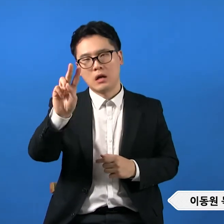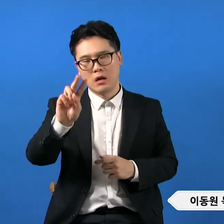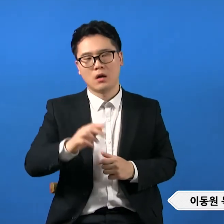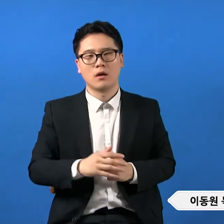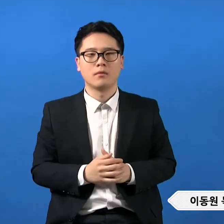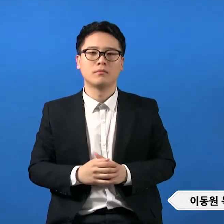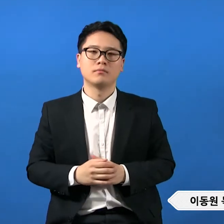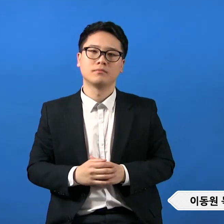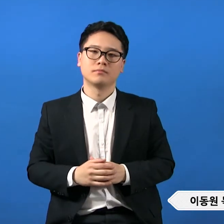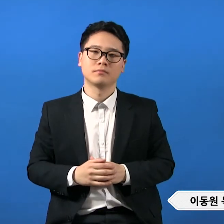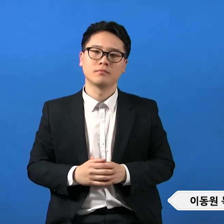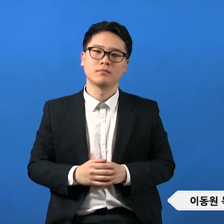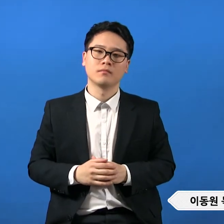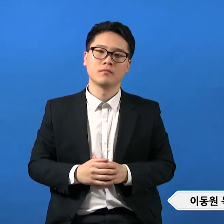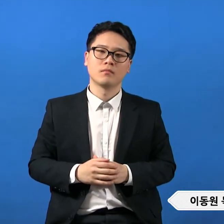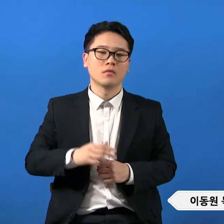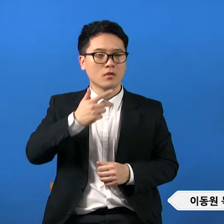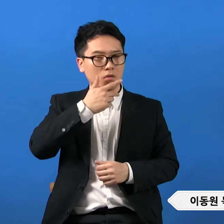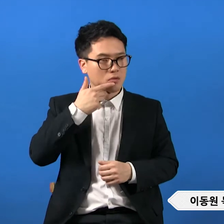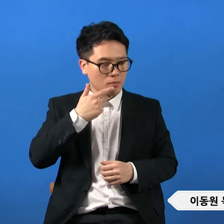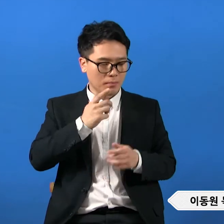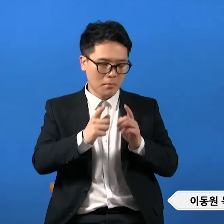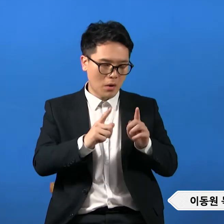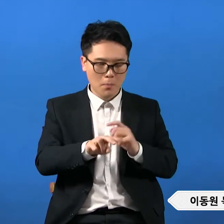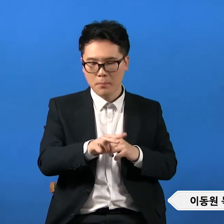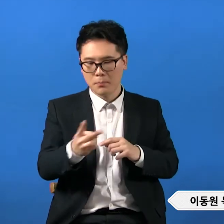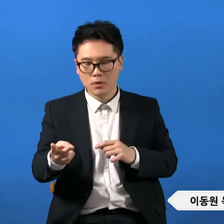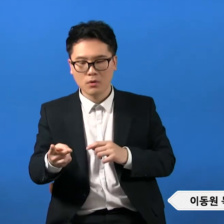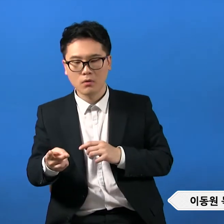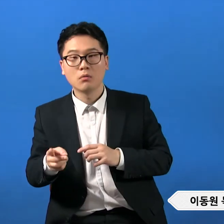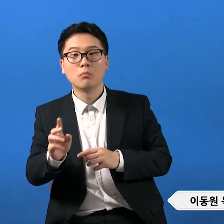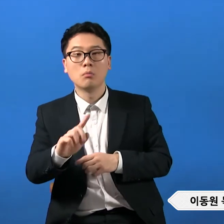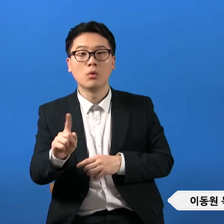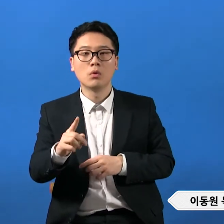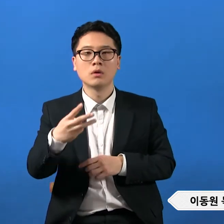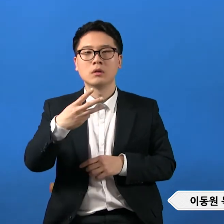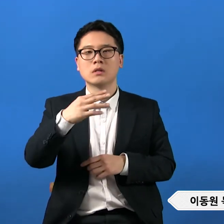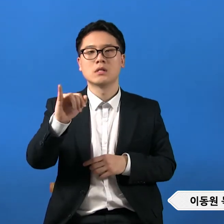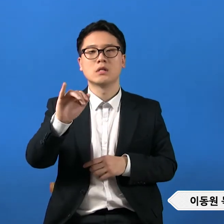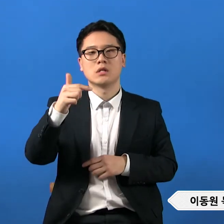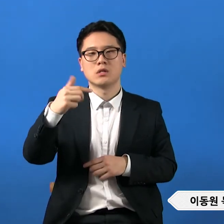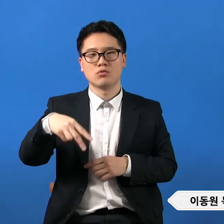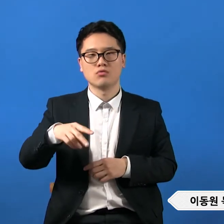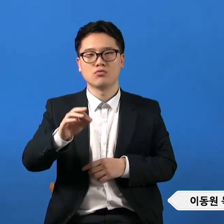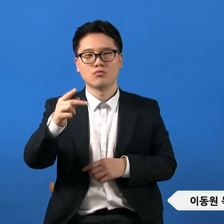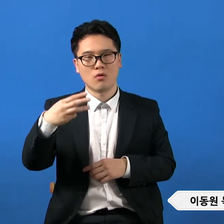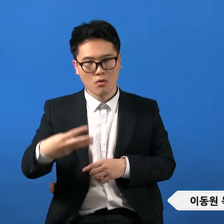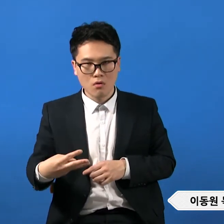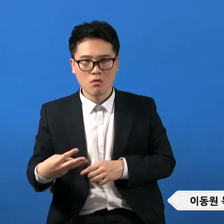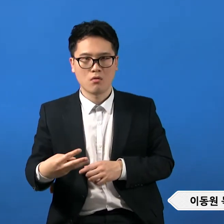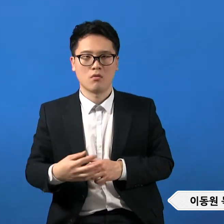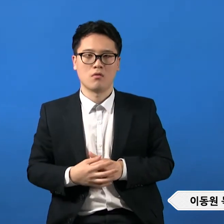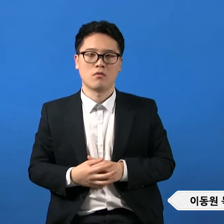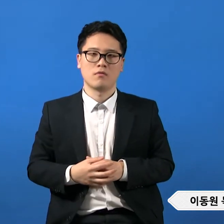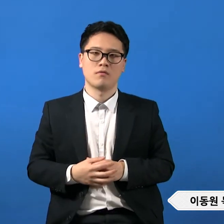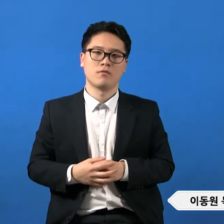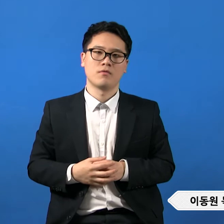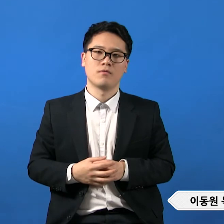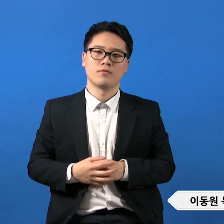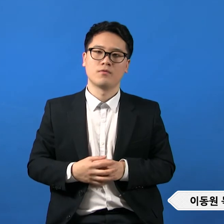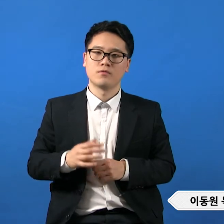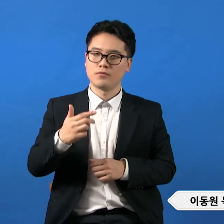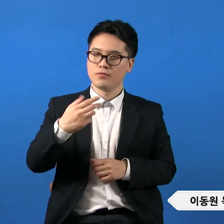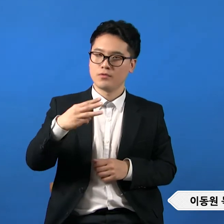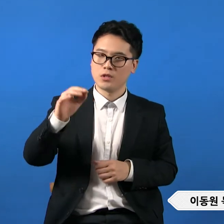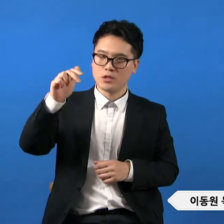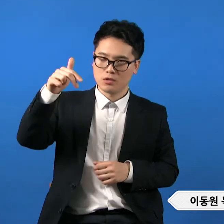단어입니다. 영어로 번역할 때 이것을 revive 혹은 renew라는 단어를 썼습니다.